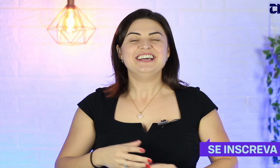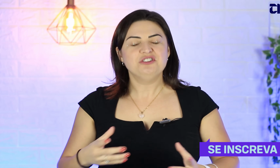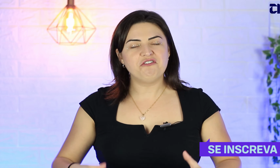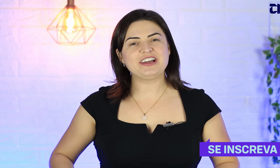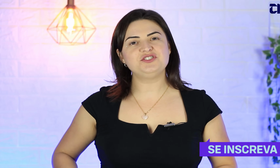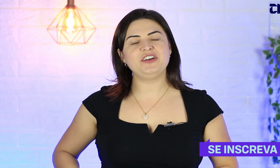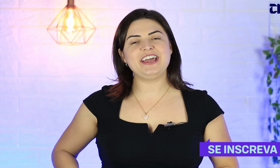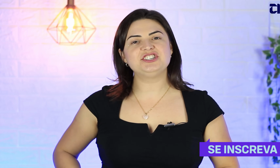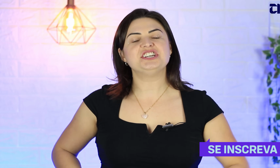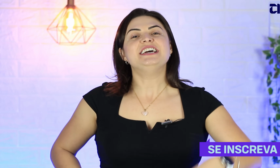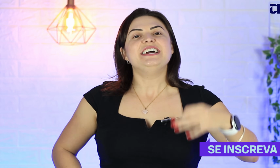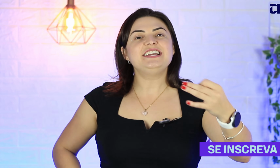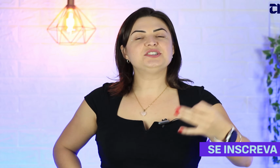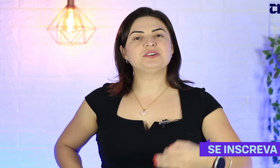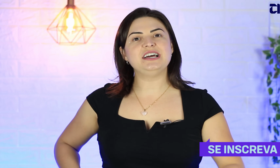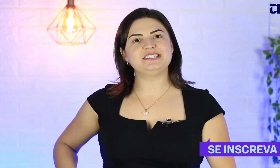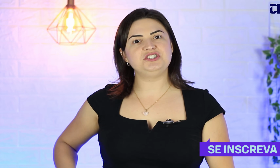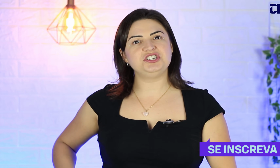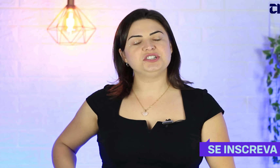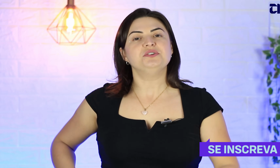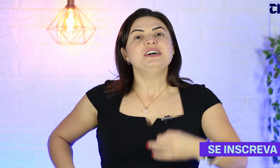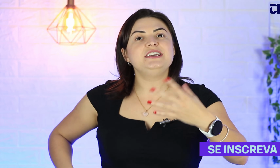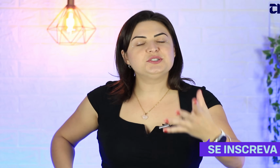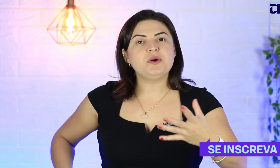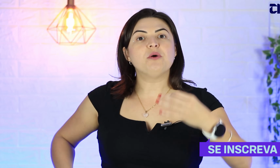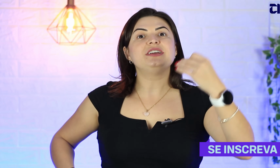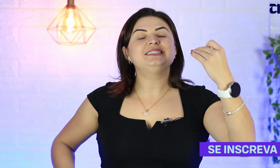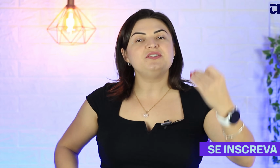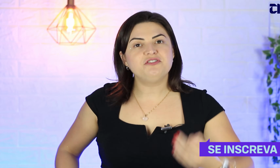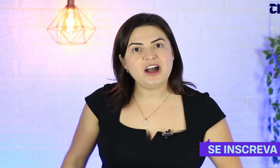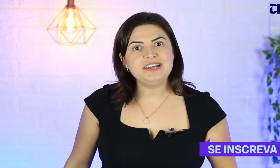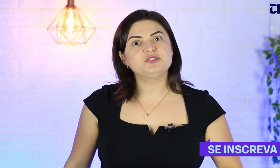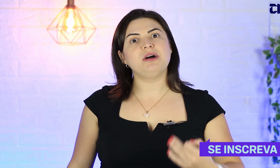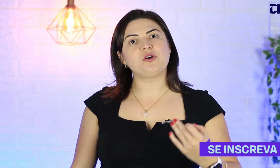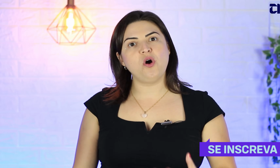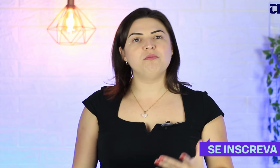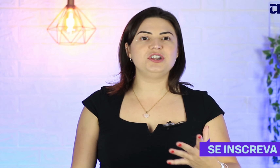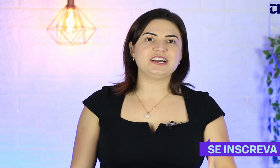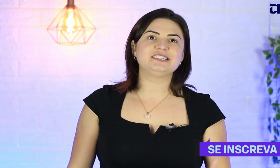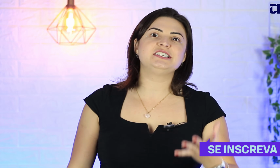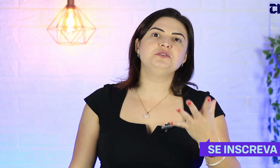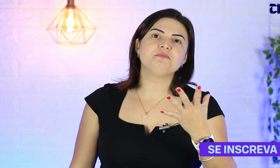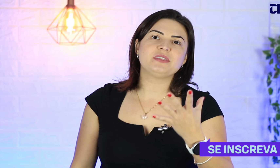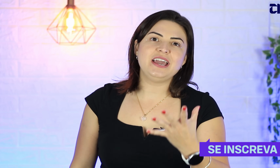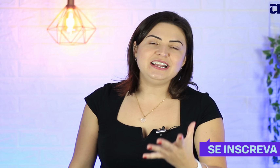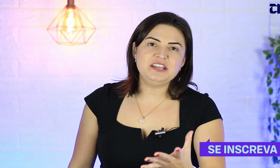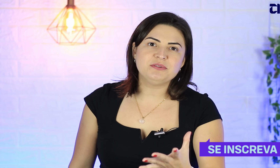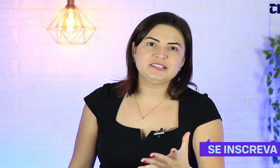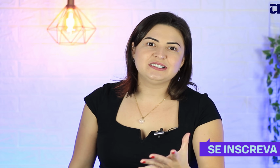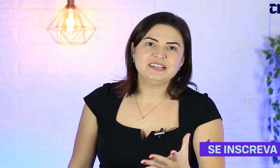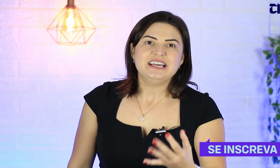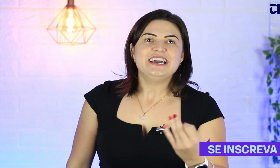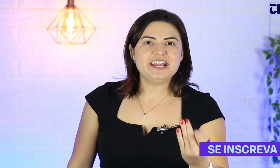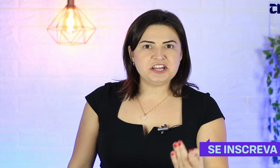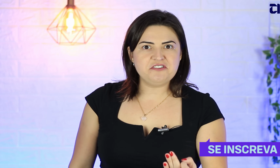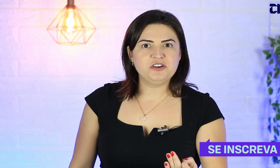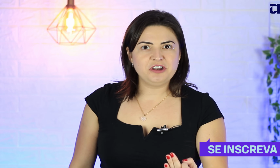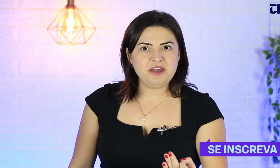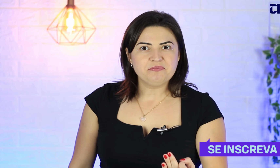Não fica diferente? Isso é o que dá sentido. Isso é o que se faz uma comunicação em Libras. Incrível, né?